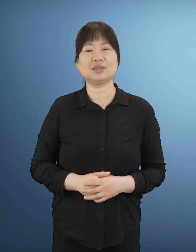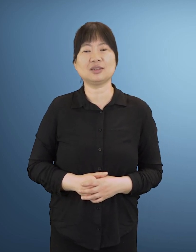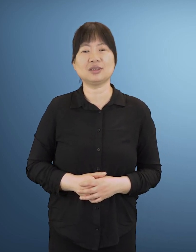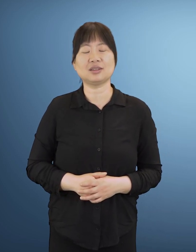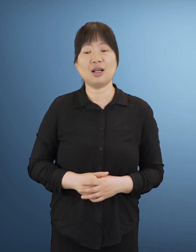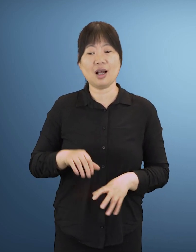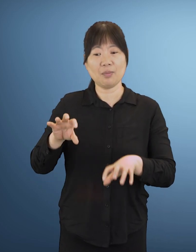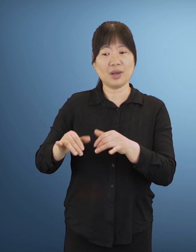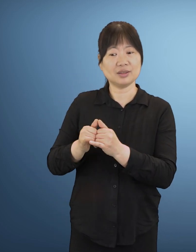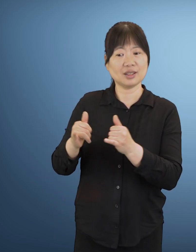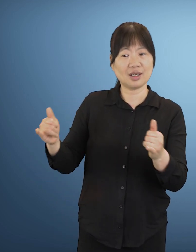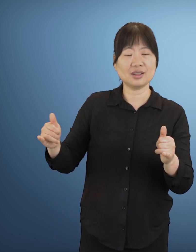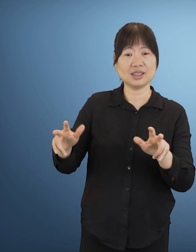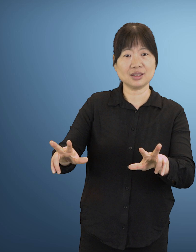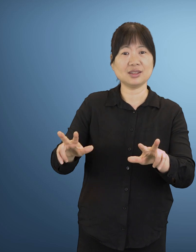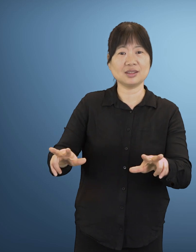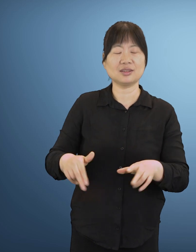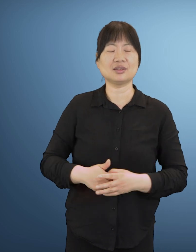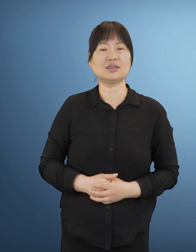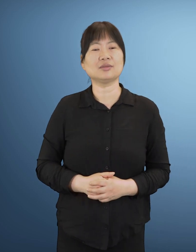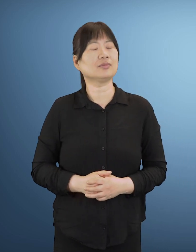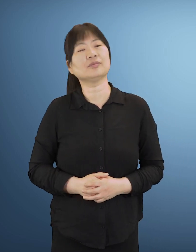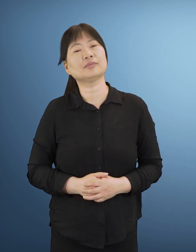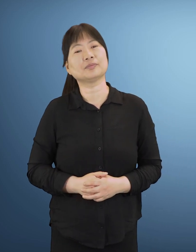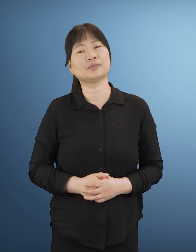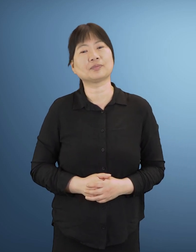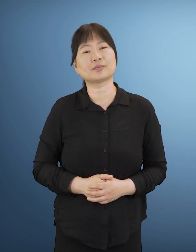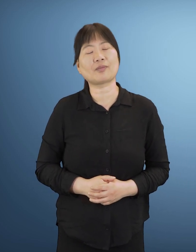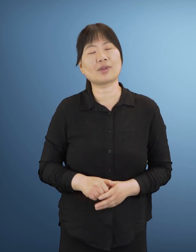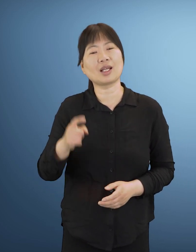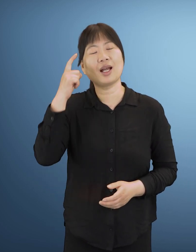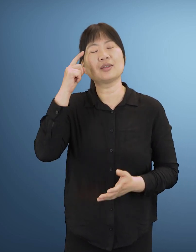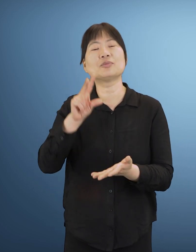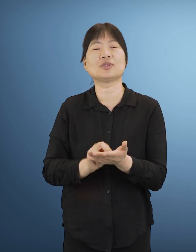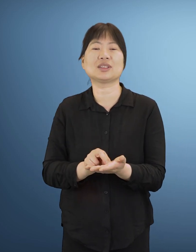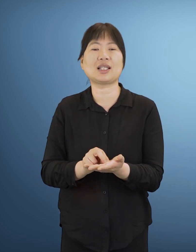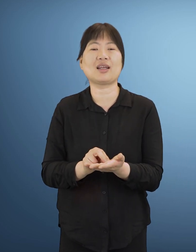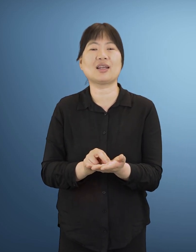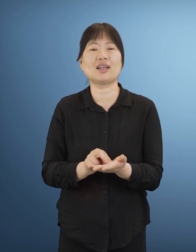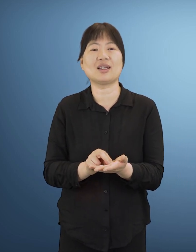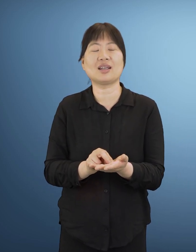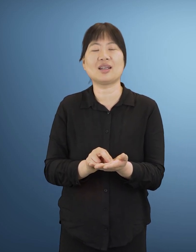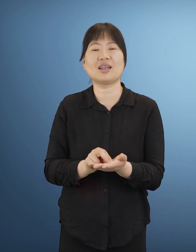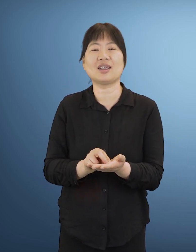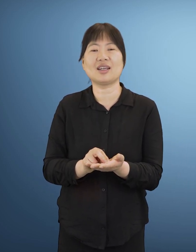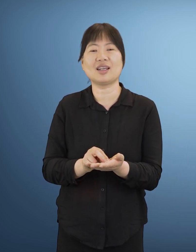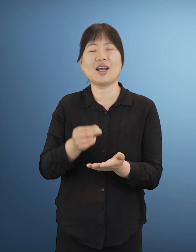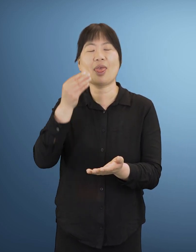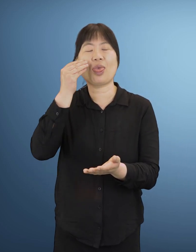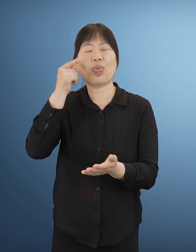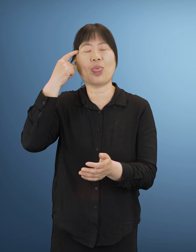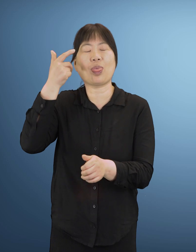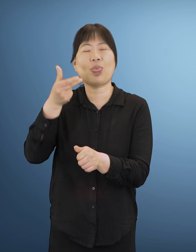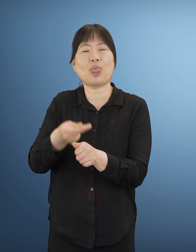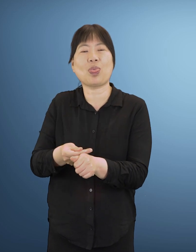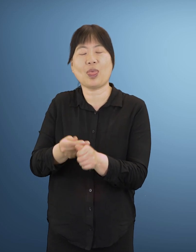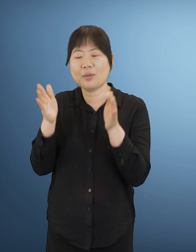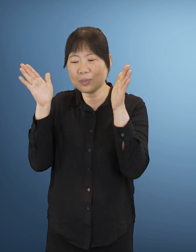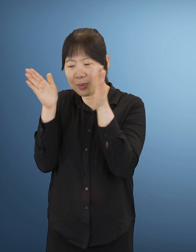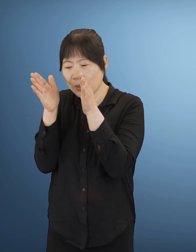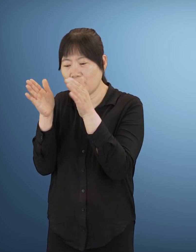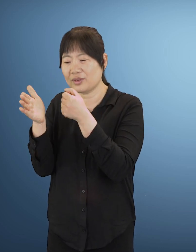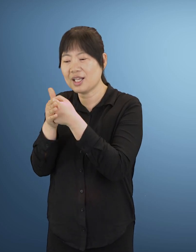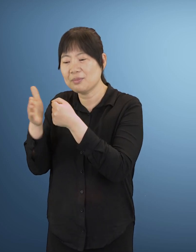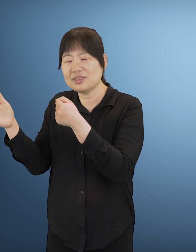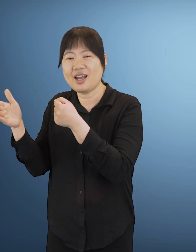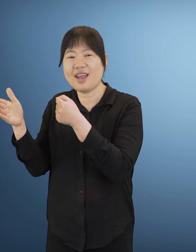이 마을 사람들의 지금 인식의 문제가 여기에 있어요. 나 잘 알아 저거. 저